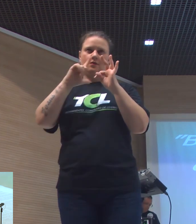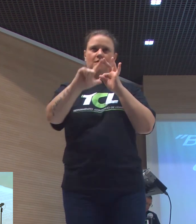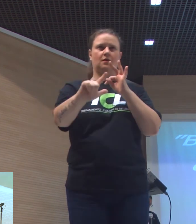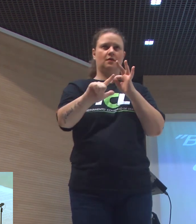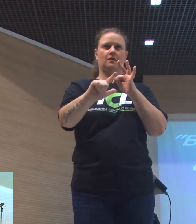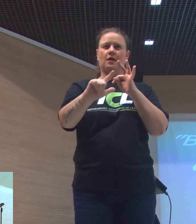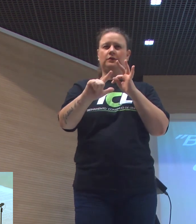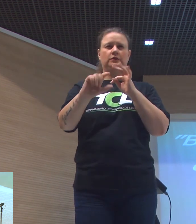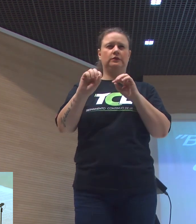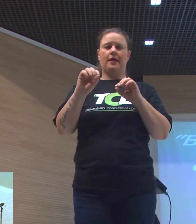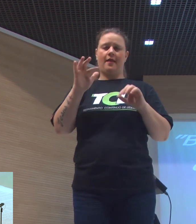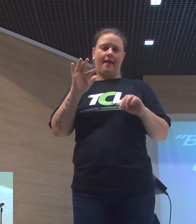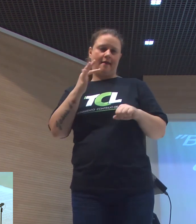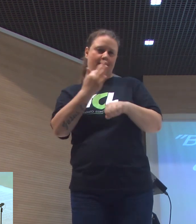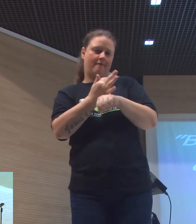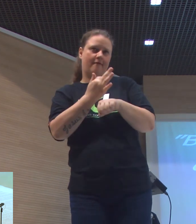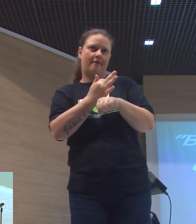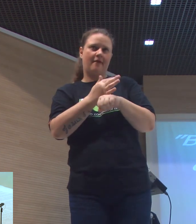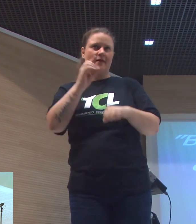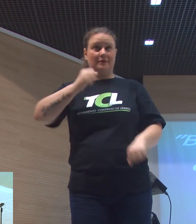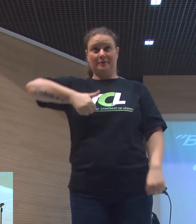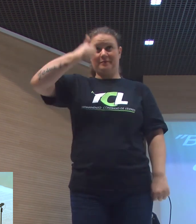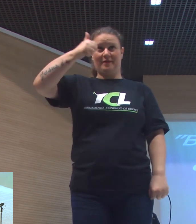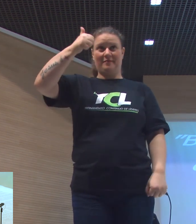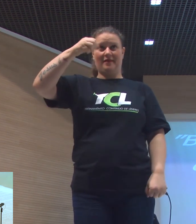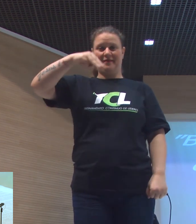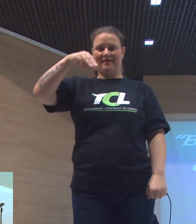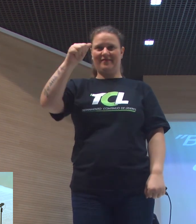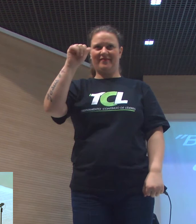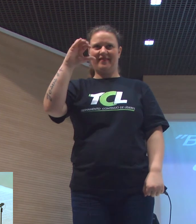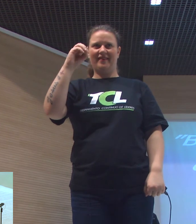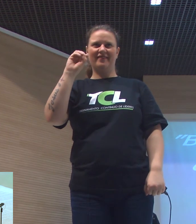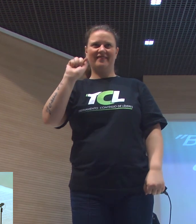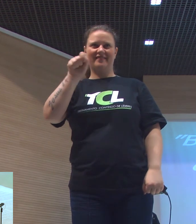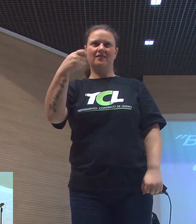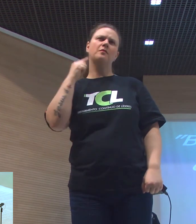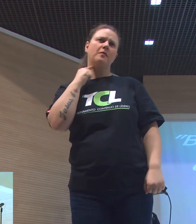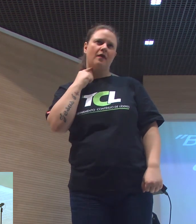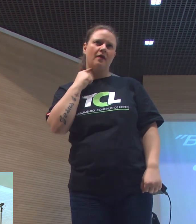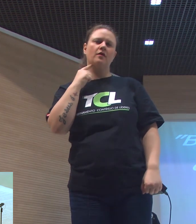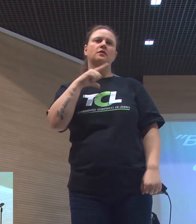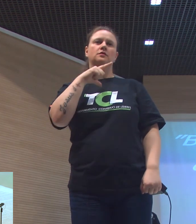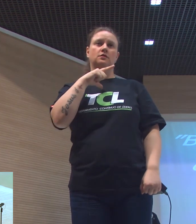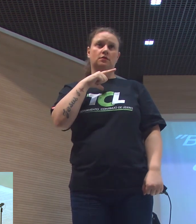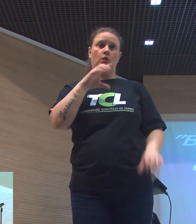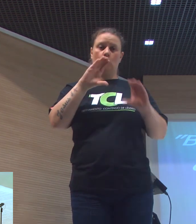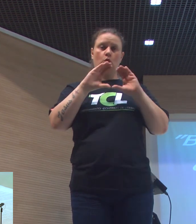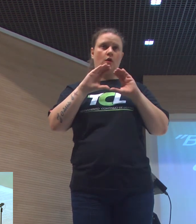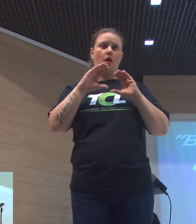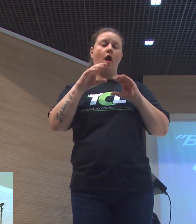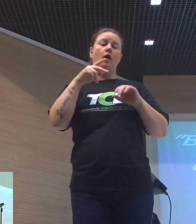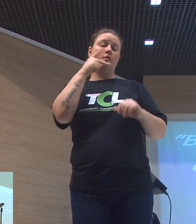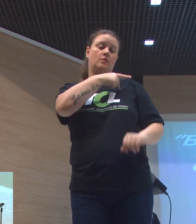aqui. Vai ser feriado. Quem tem aula vai poder vir aqui no feriado. A pastora Jane vai nos trazer uma